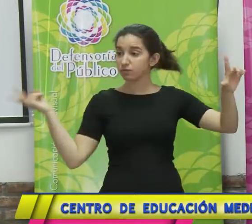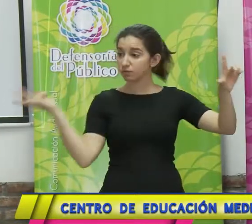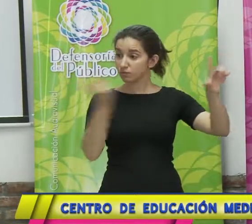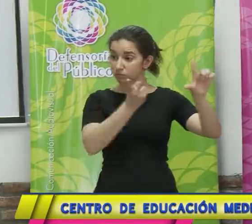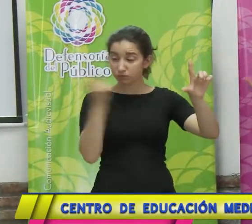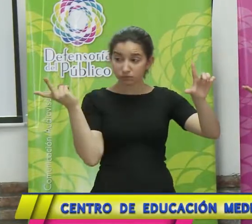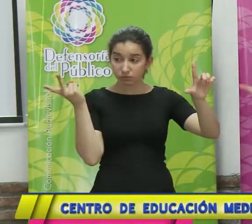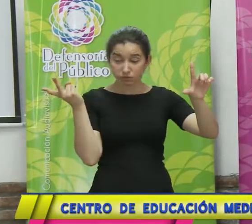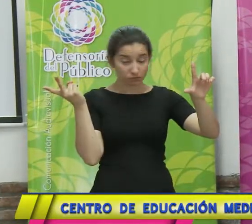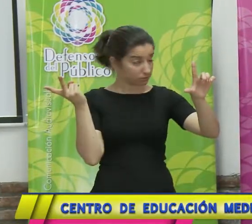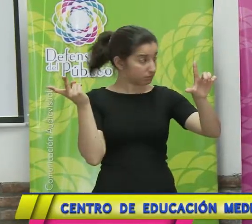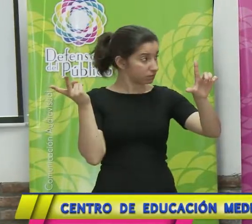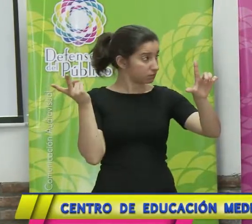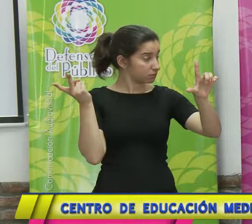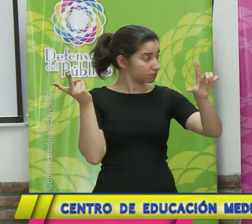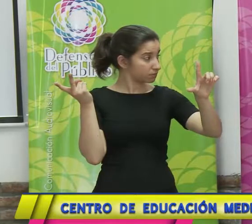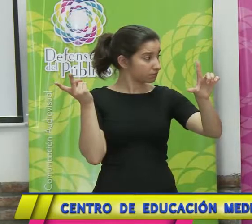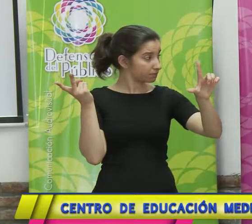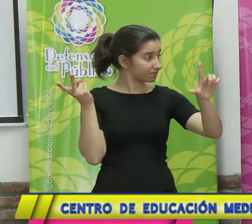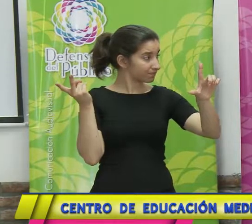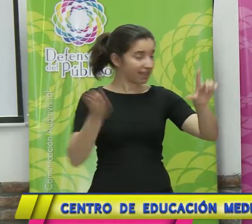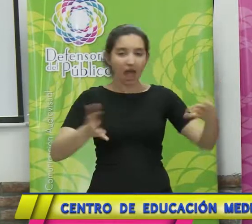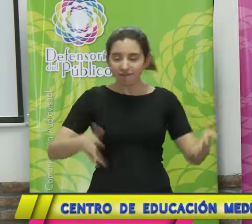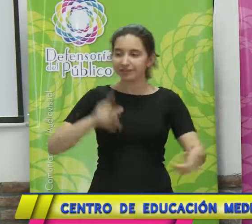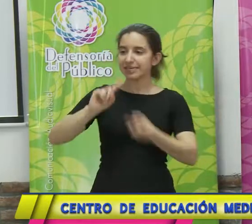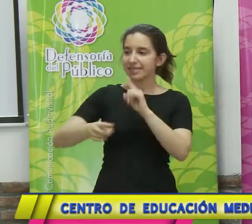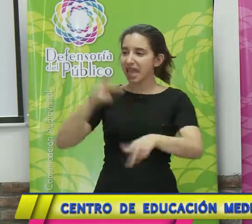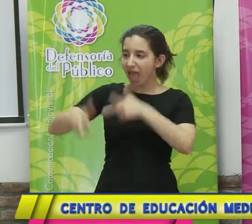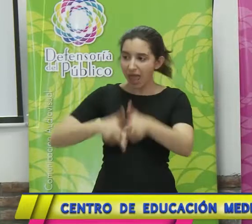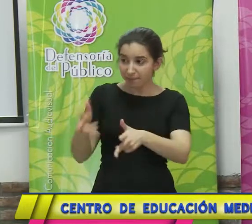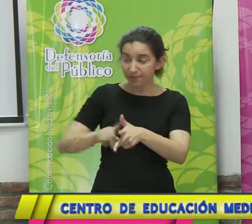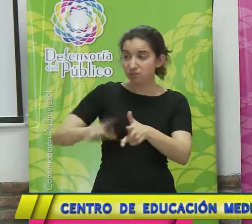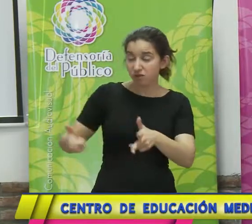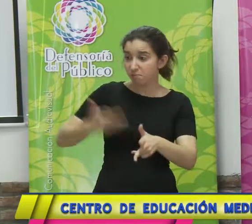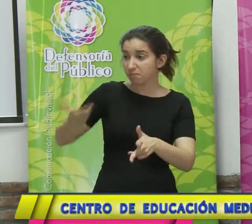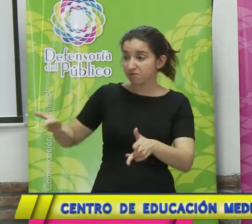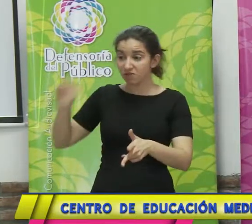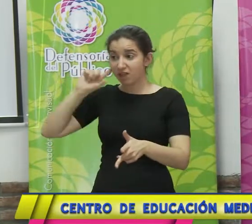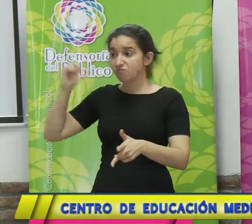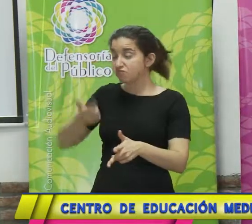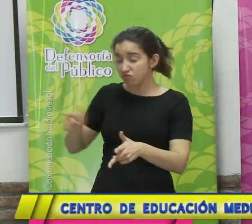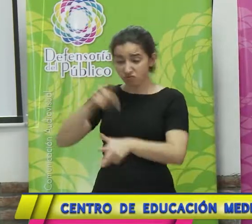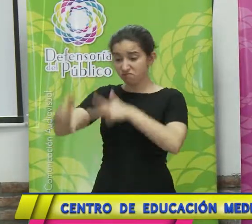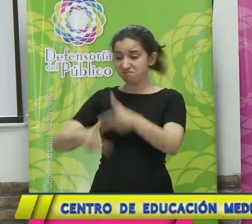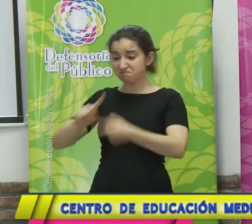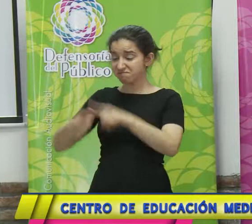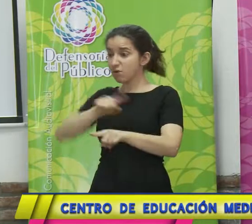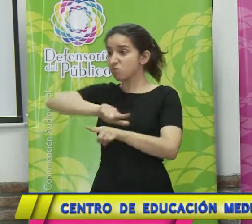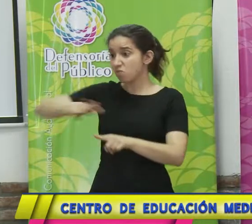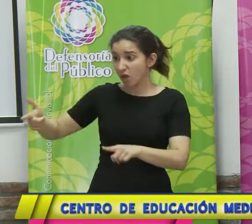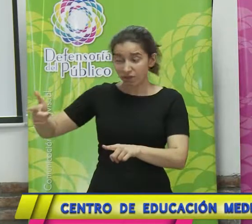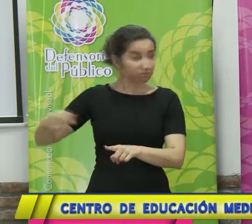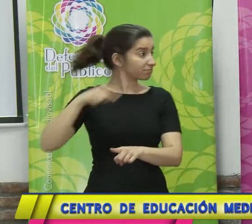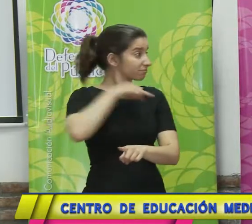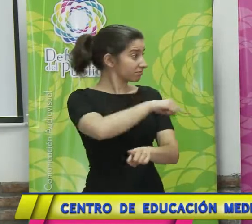se está que hace las señas para la gente que es sordomuda Entonces nosotros